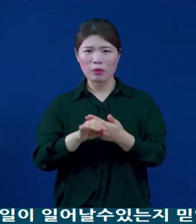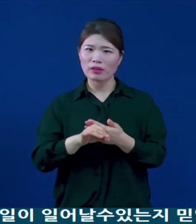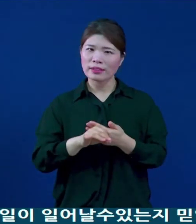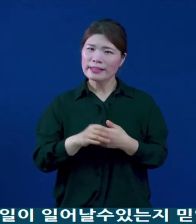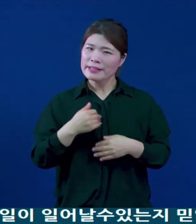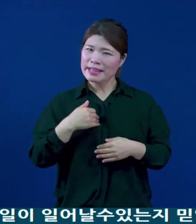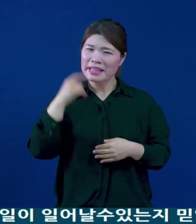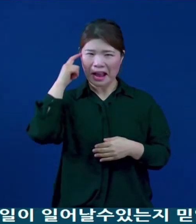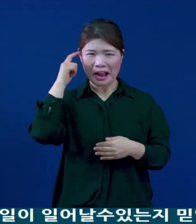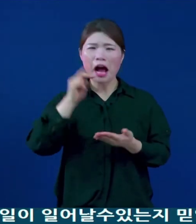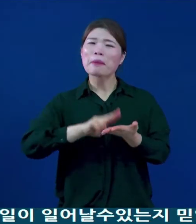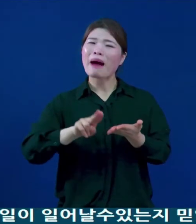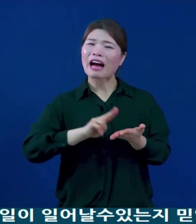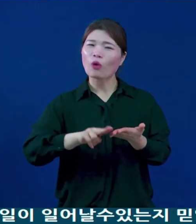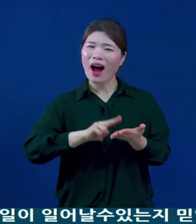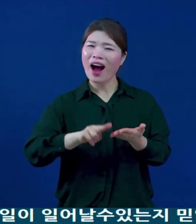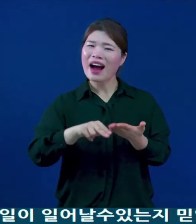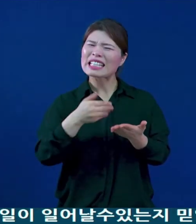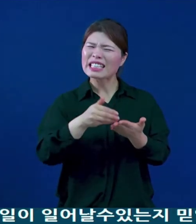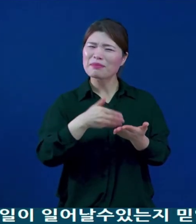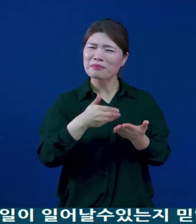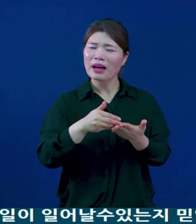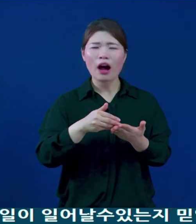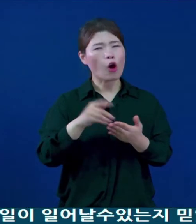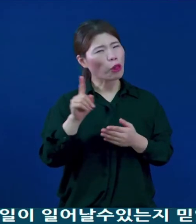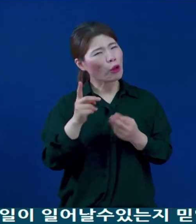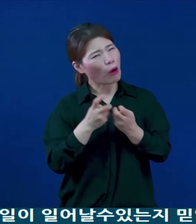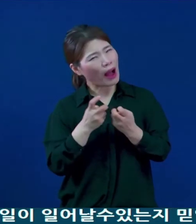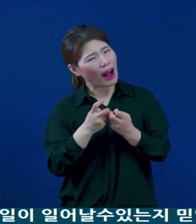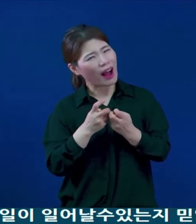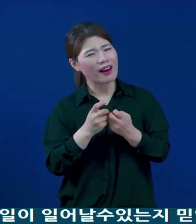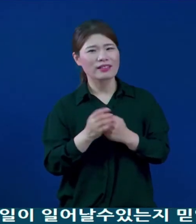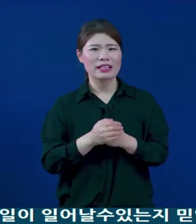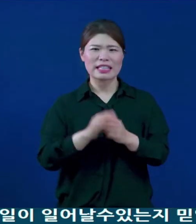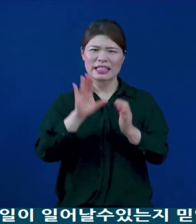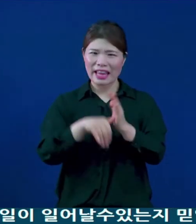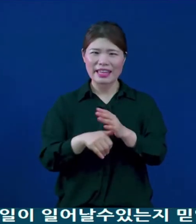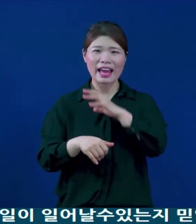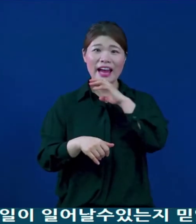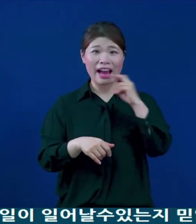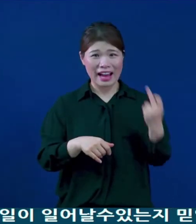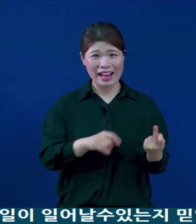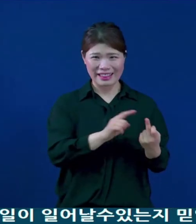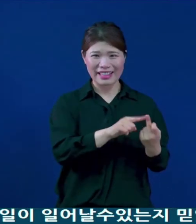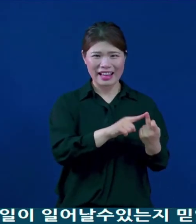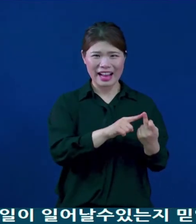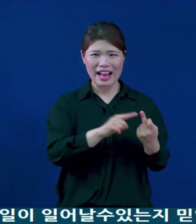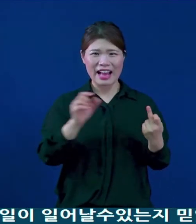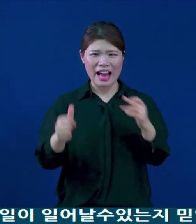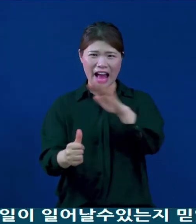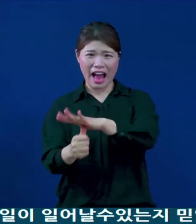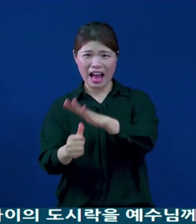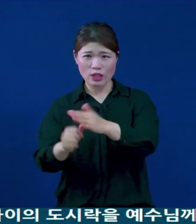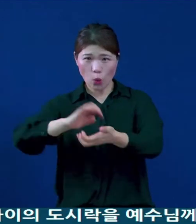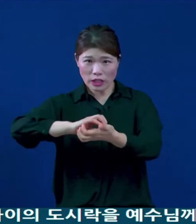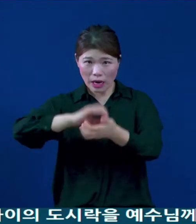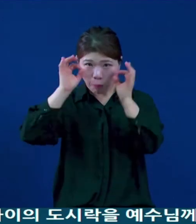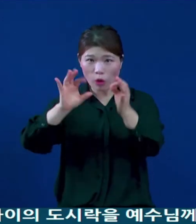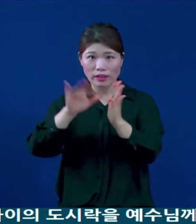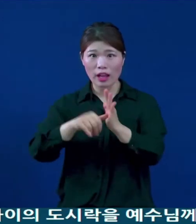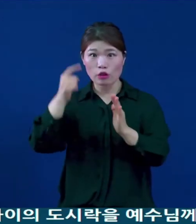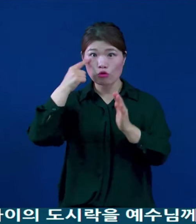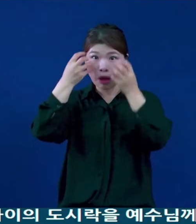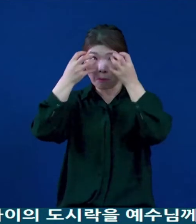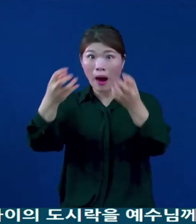그려보면 어떨까 하는 생각을 해봤는데, 만화로 그리면 이때 안드레가 아이가 가지고 있는 이 도시락을 딱 보는 순간 눈이